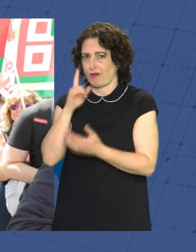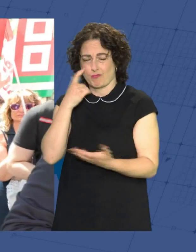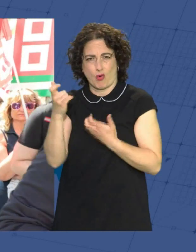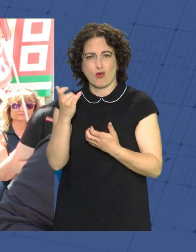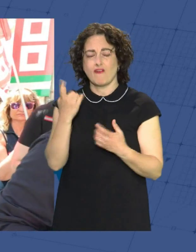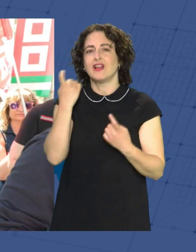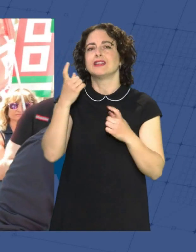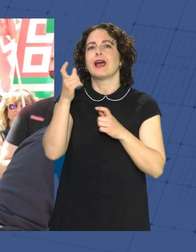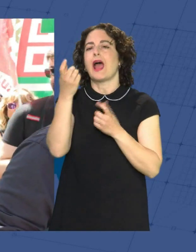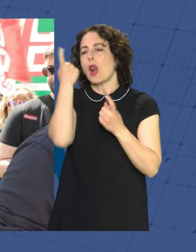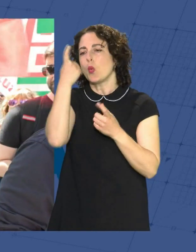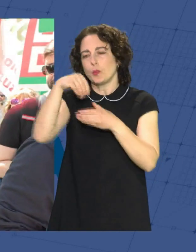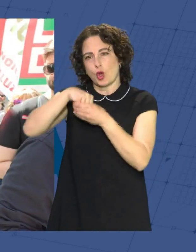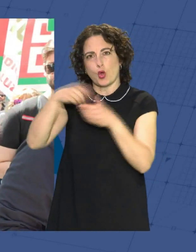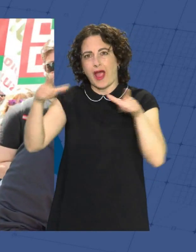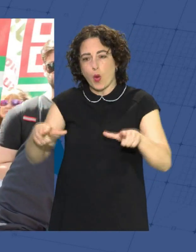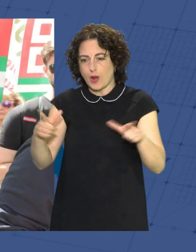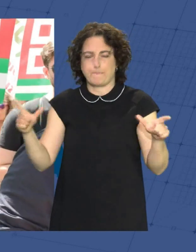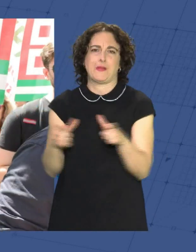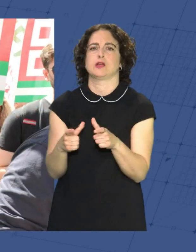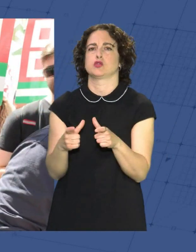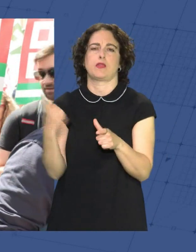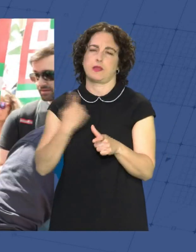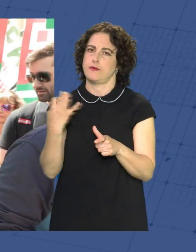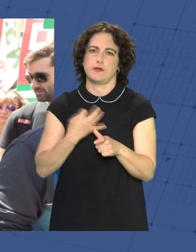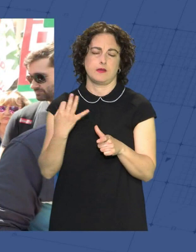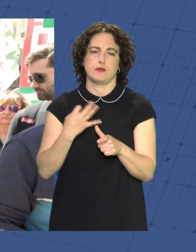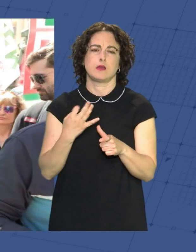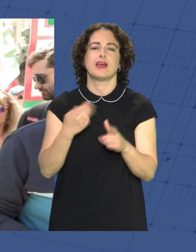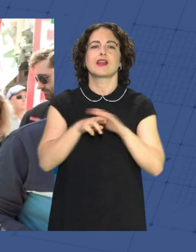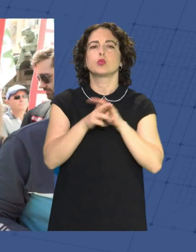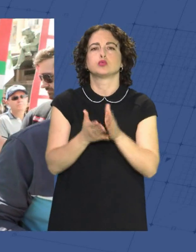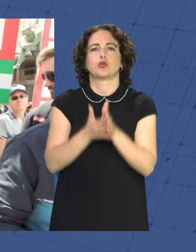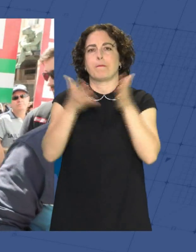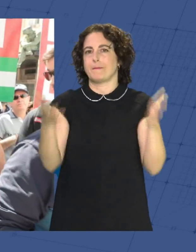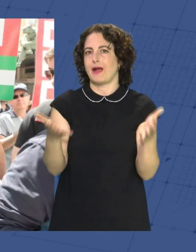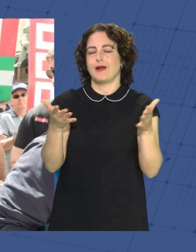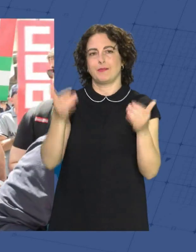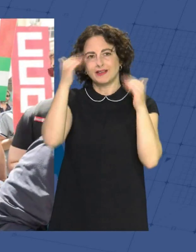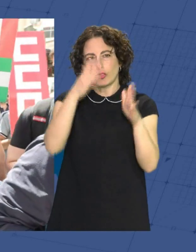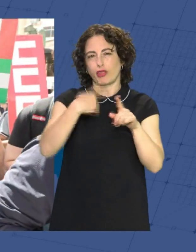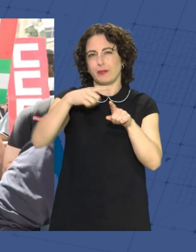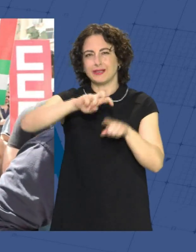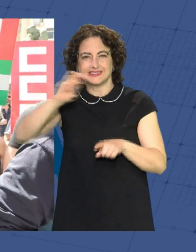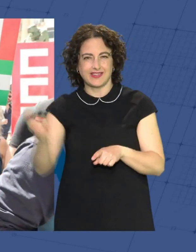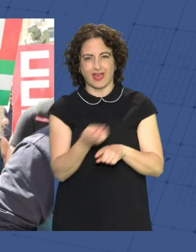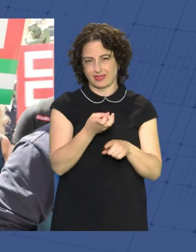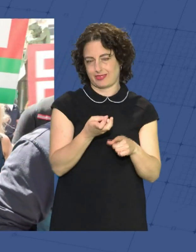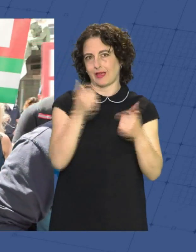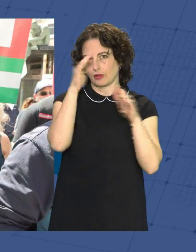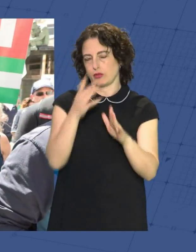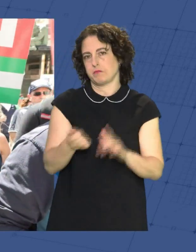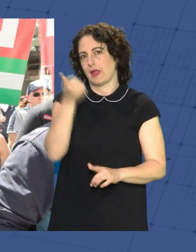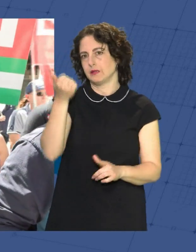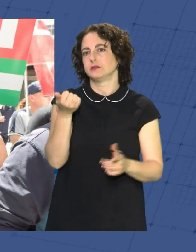ratio en todas las etapas educativas, demandamos mayores recursos para atender a la diversidad y demandamos una reducción horaria